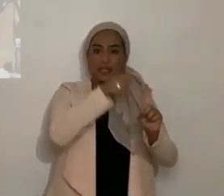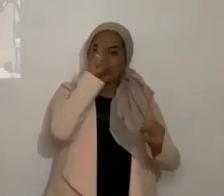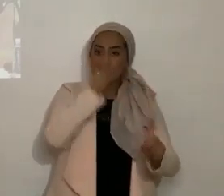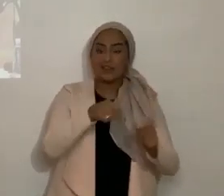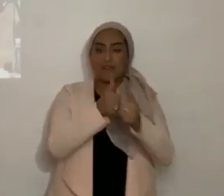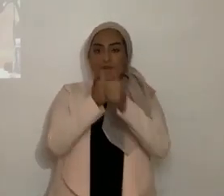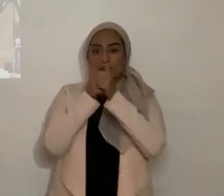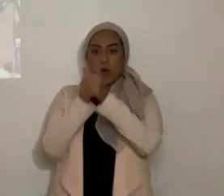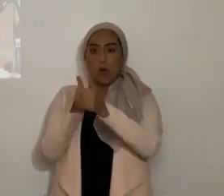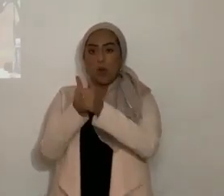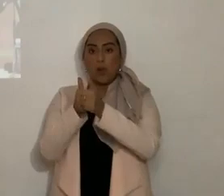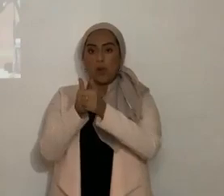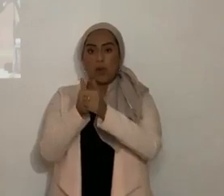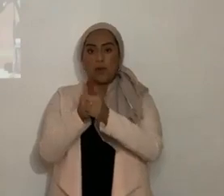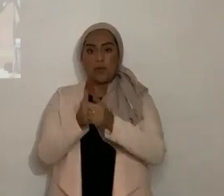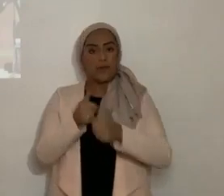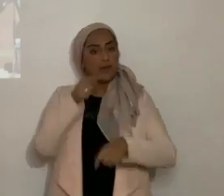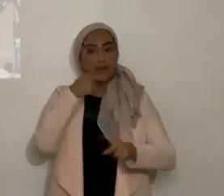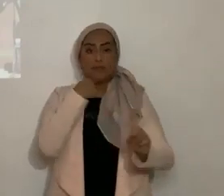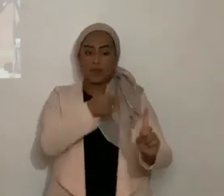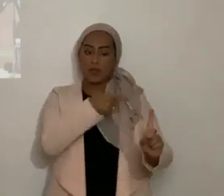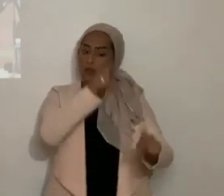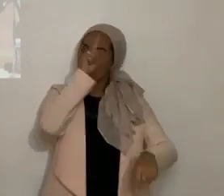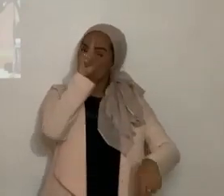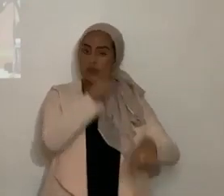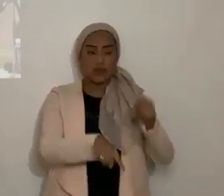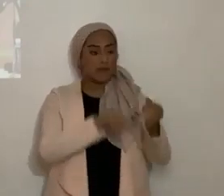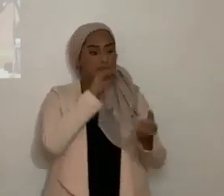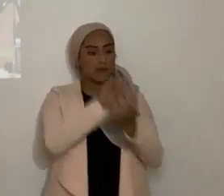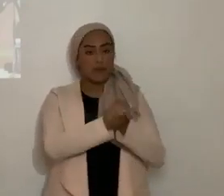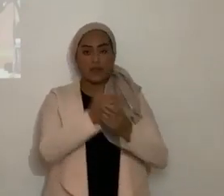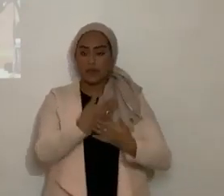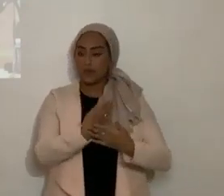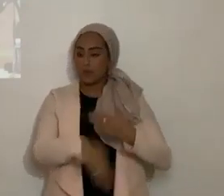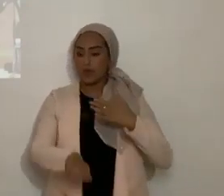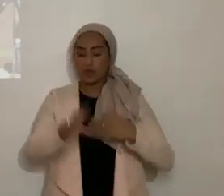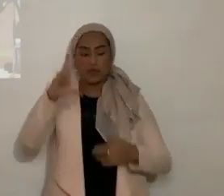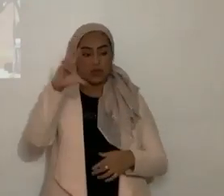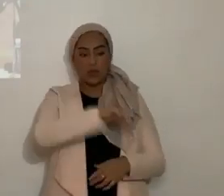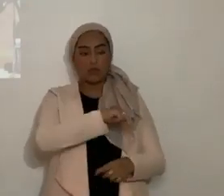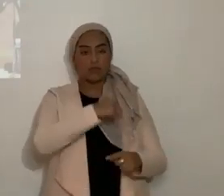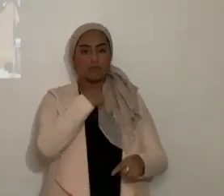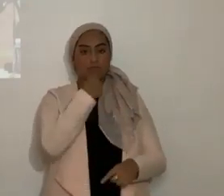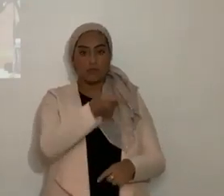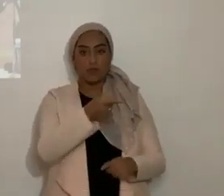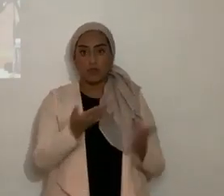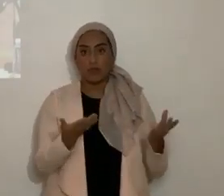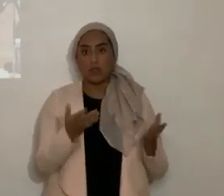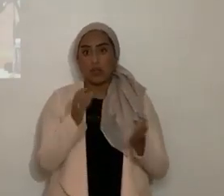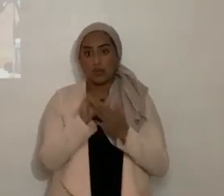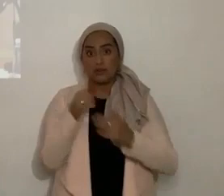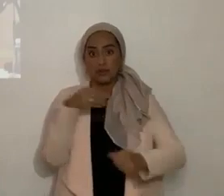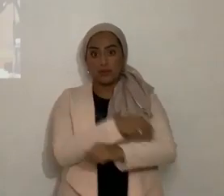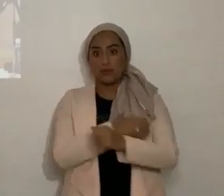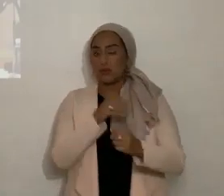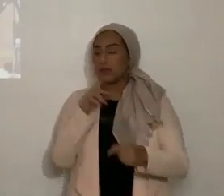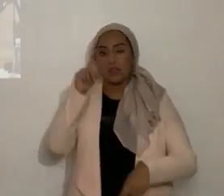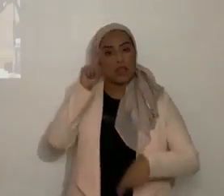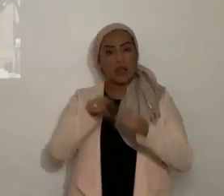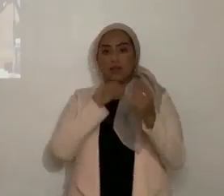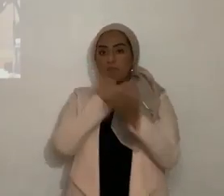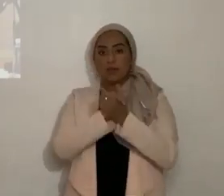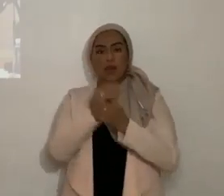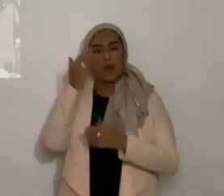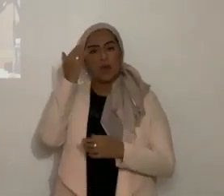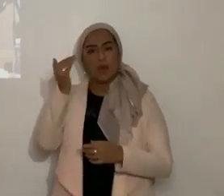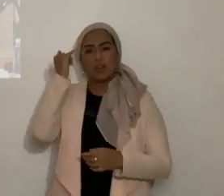al pie de la letra: no casarse ni tener hijos. Es algo fuerte, no casarse ni tener hijos. ¿Por